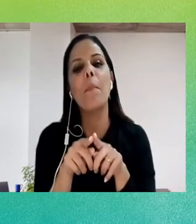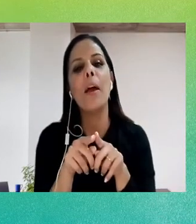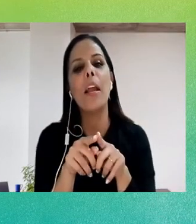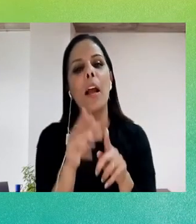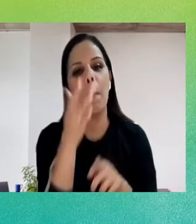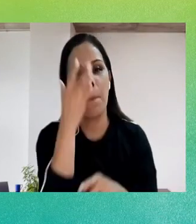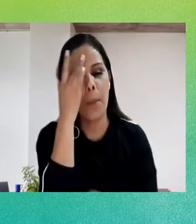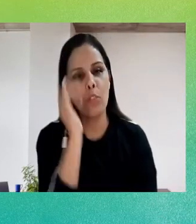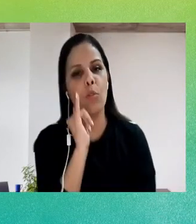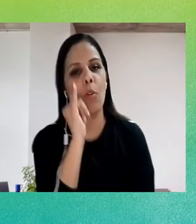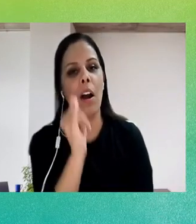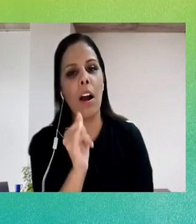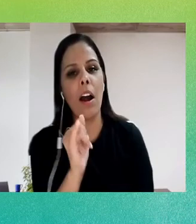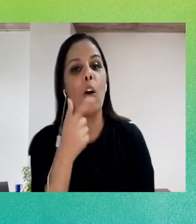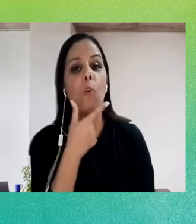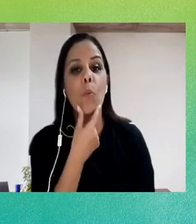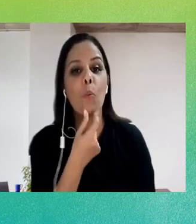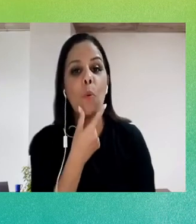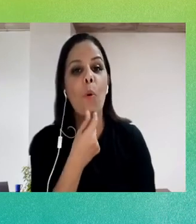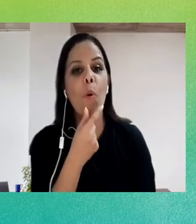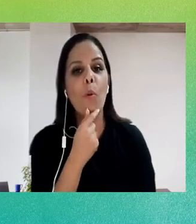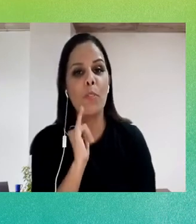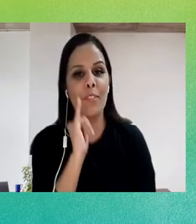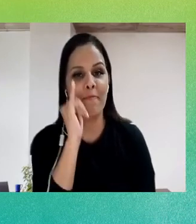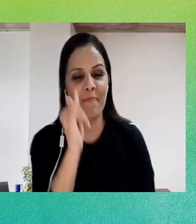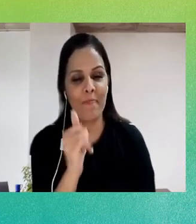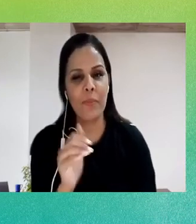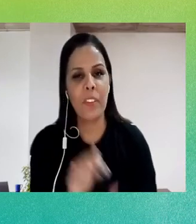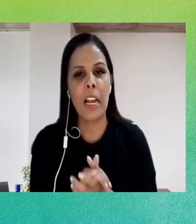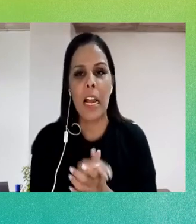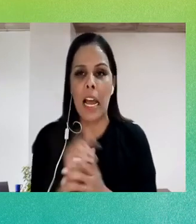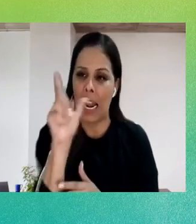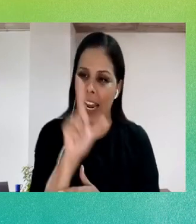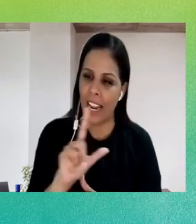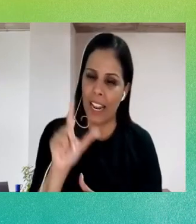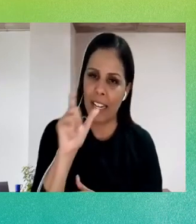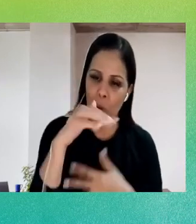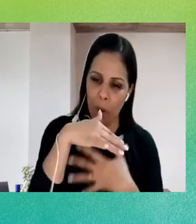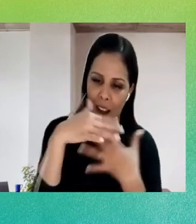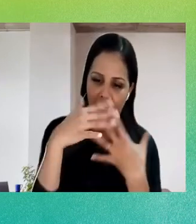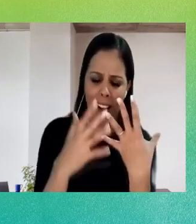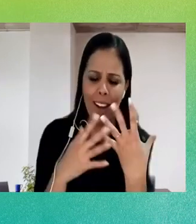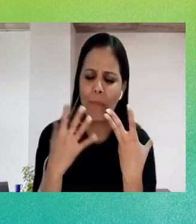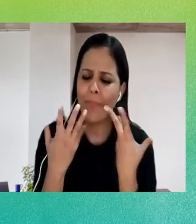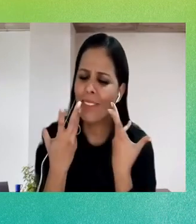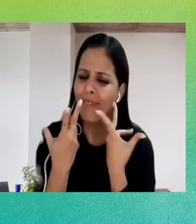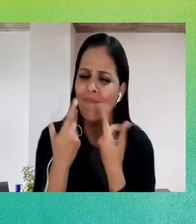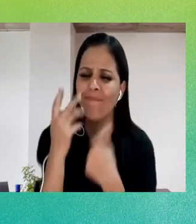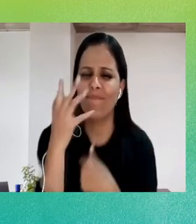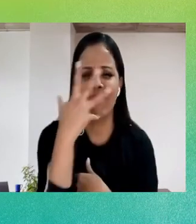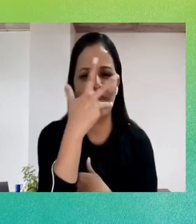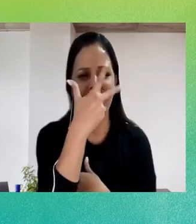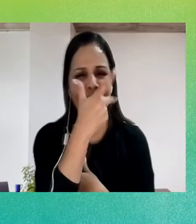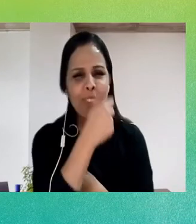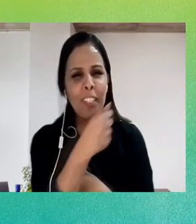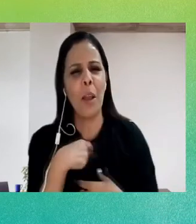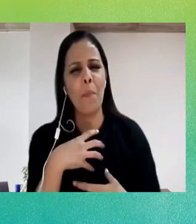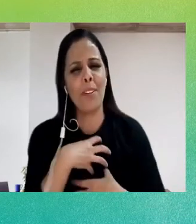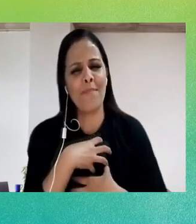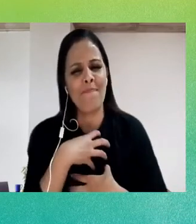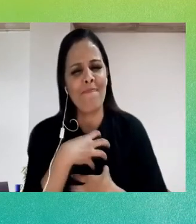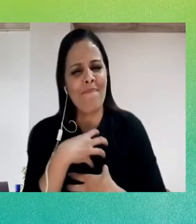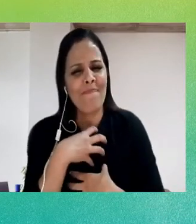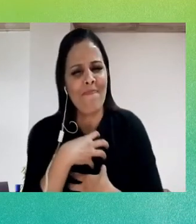do Henrique, que ele colocou: literatura em Libras é muito linda, pois nela podemos sentir através